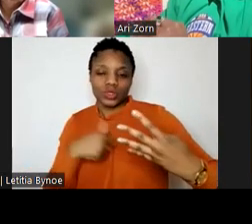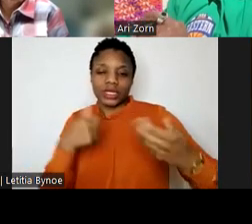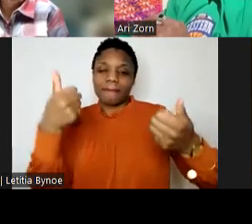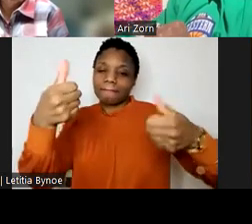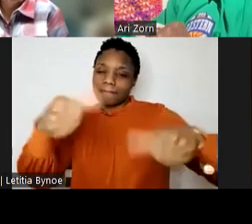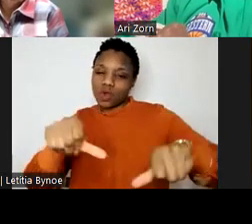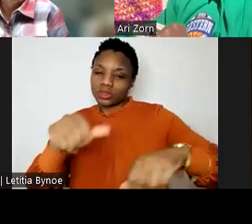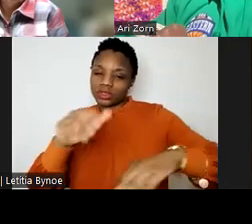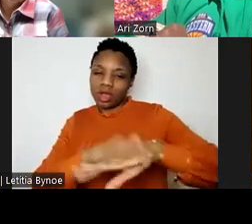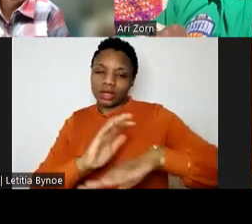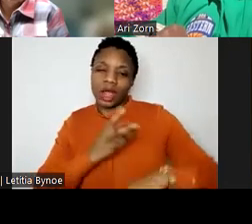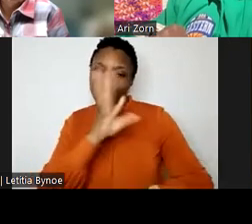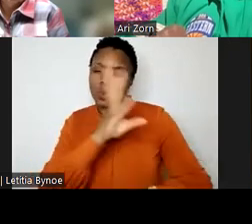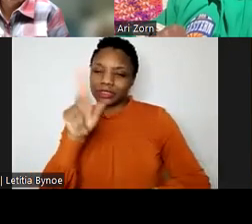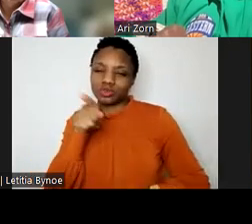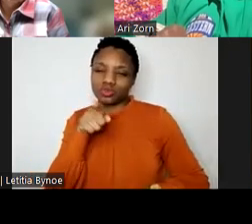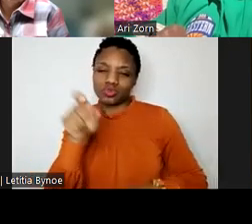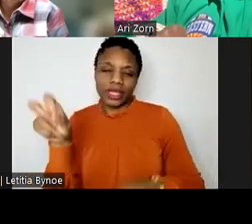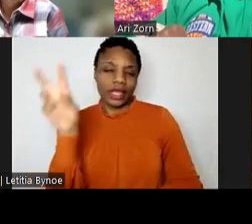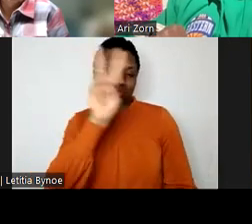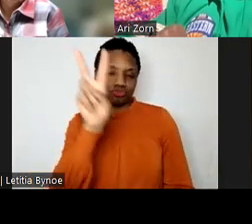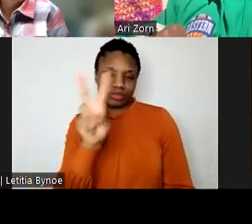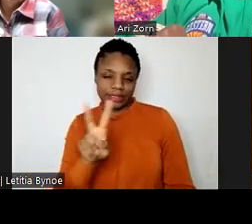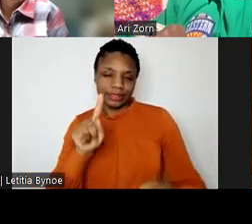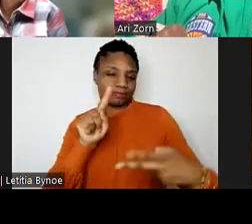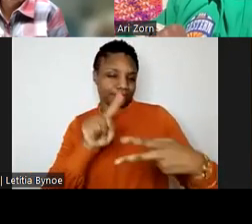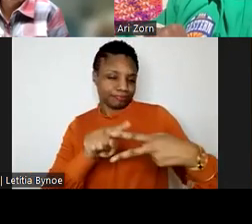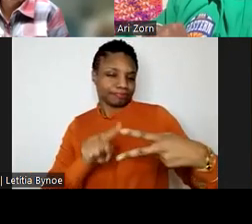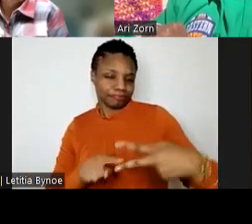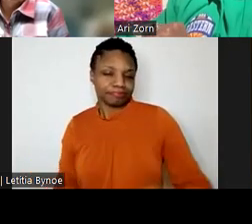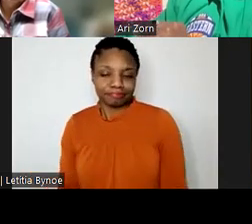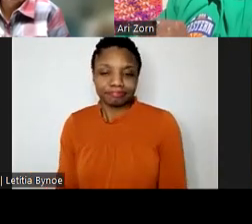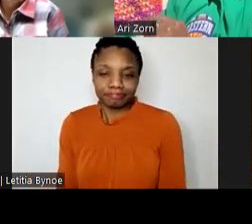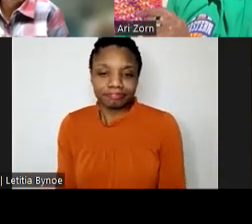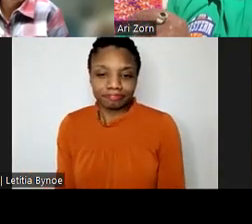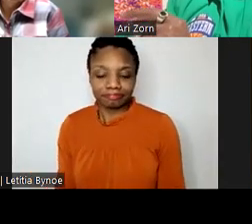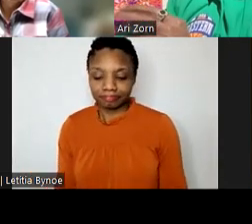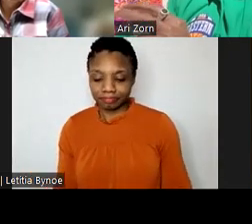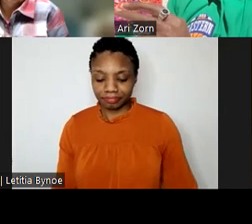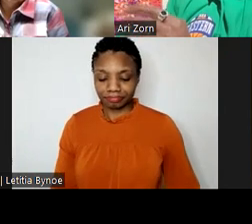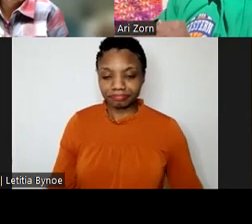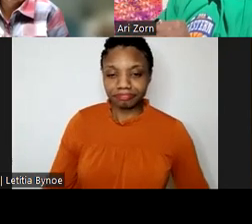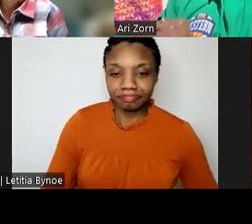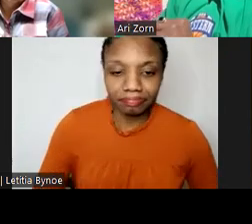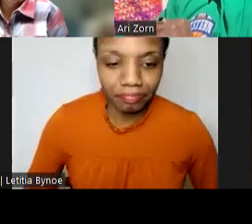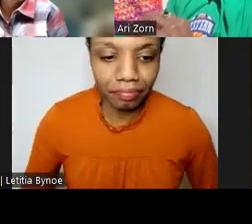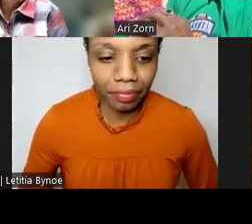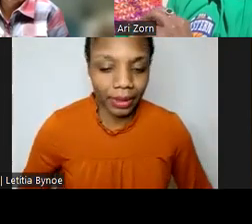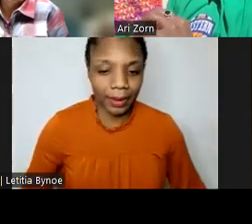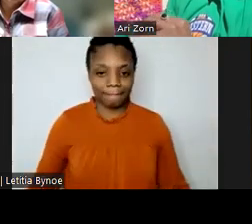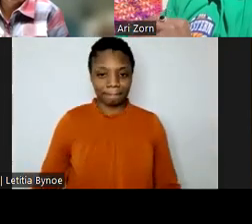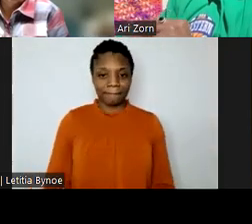se Los criterios que se consideran que es el ingreso el idioma el cu